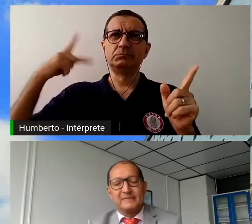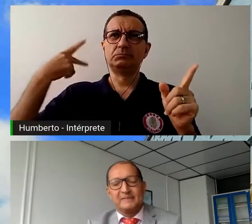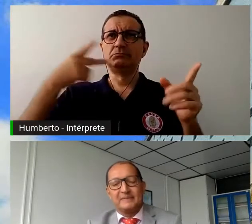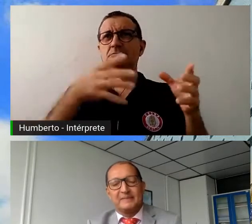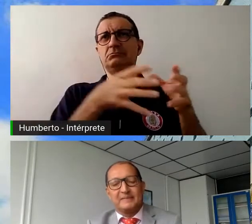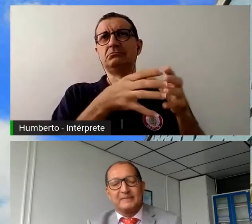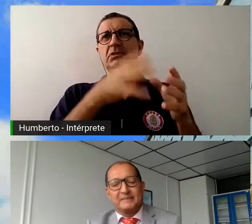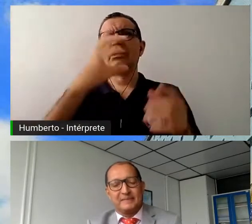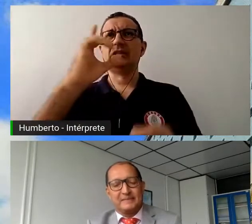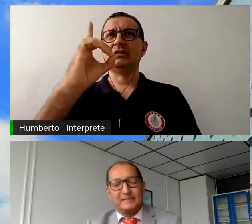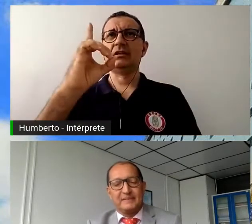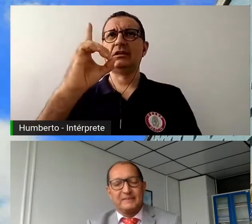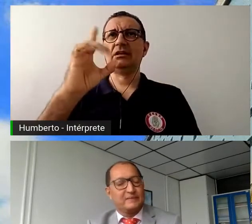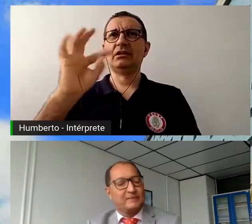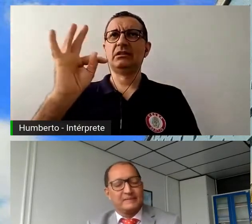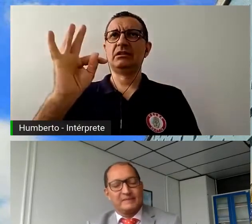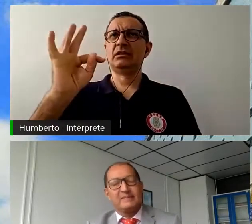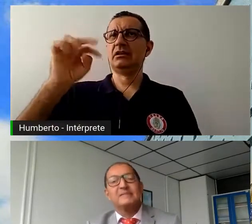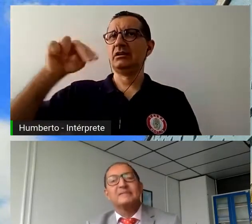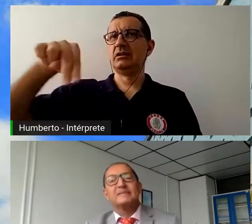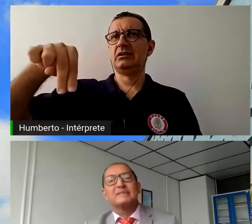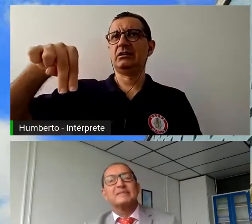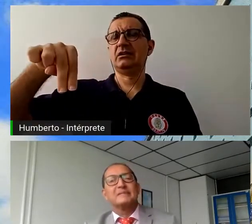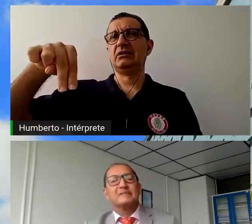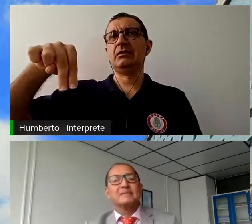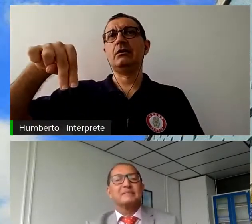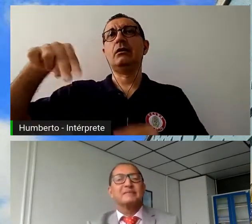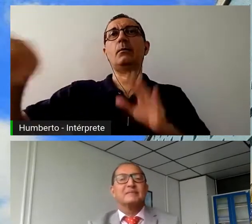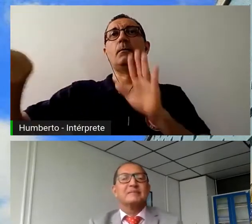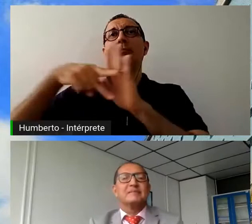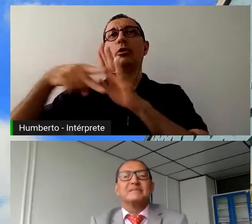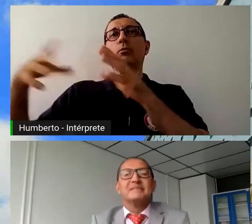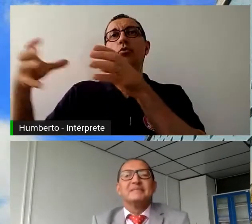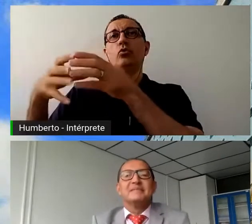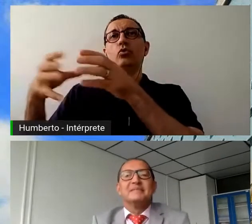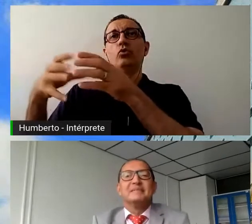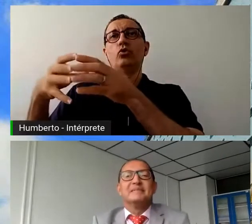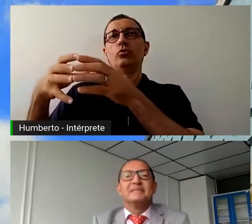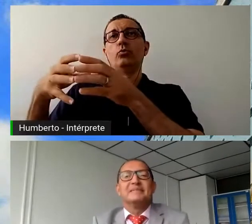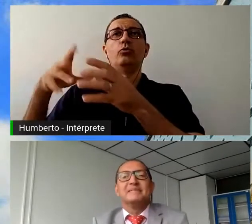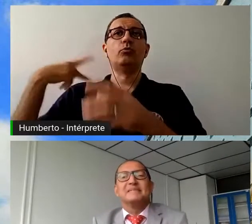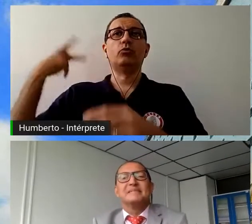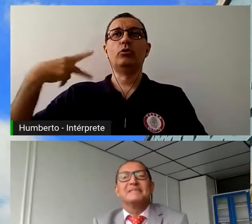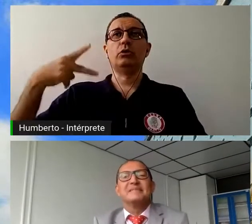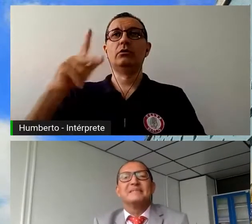DCNs de acordo com o PSDB. Agora,